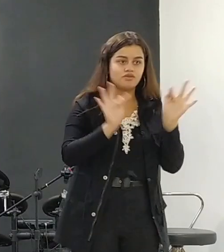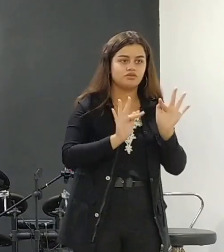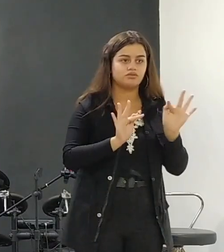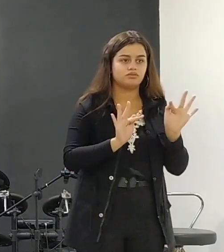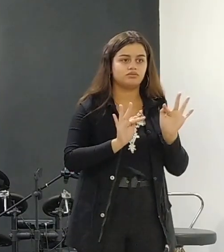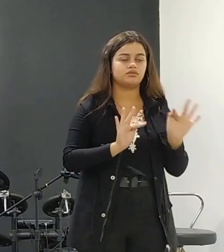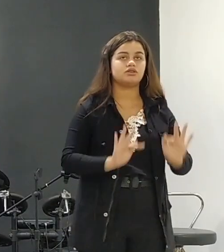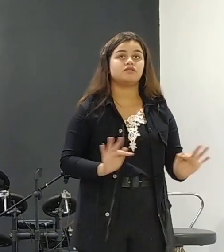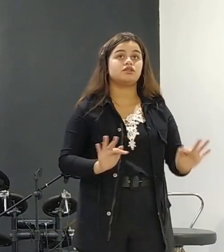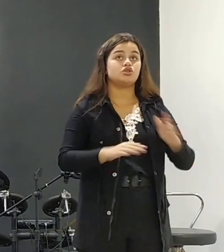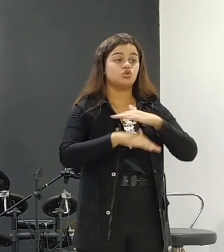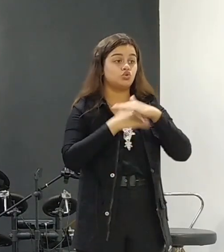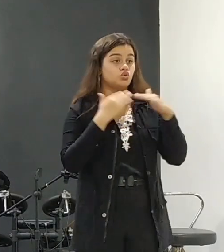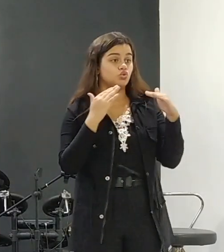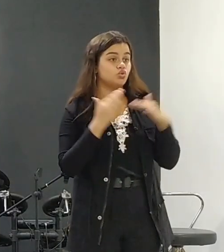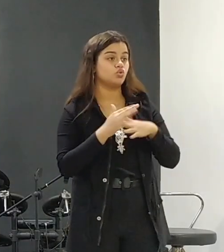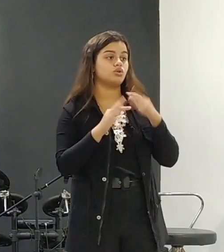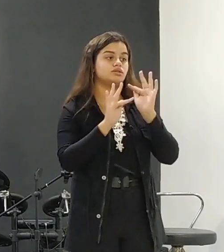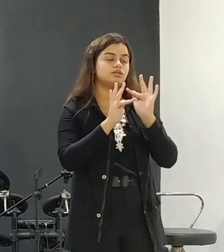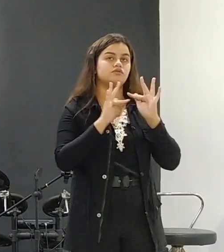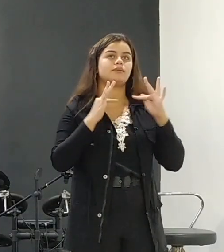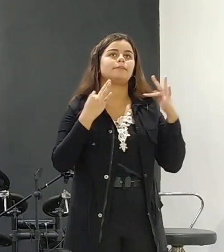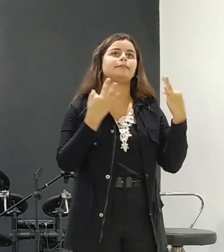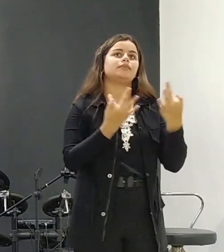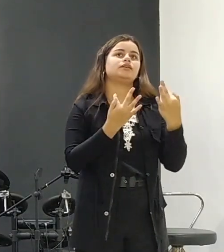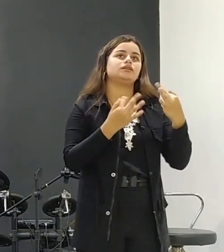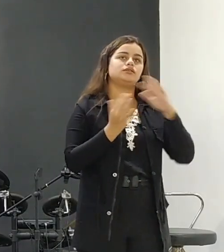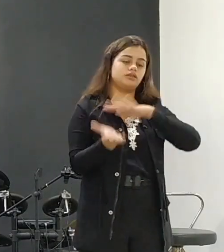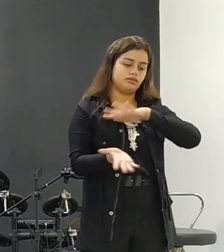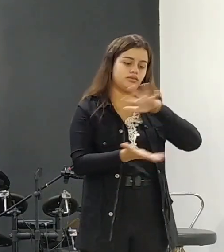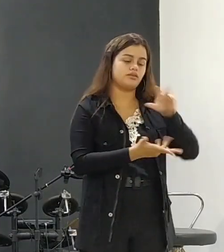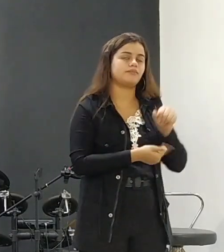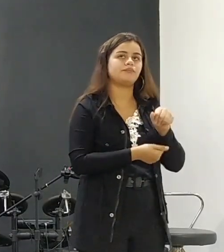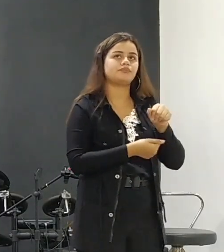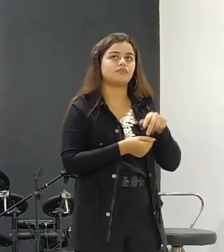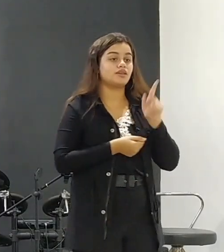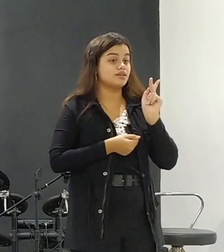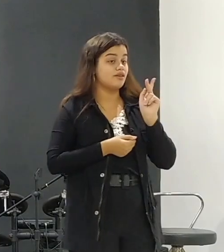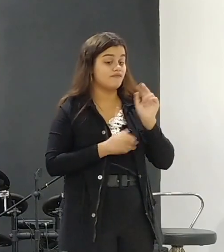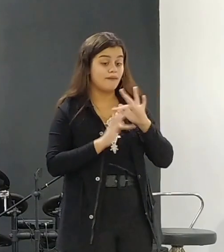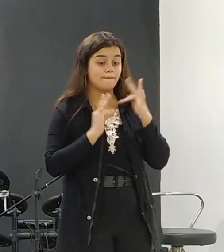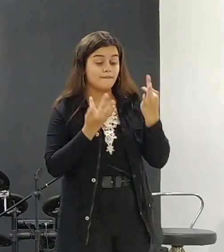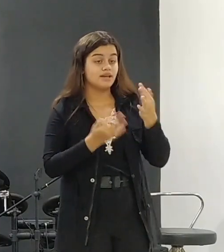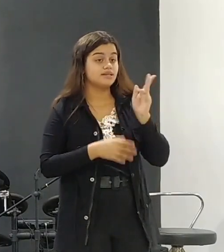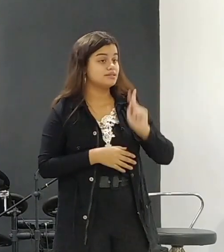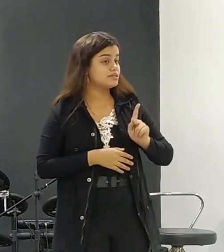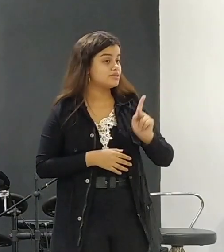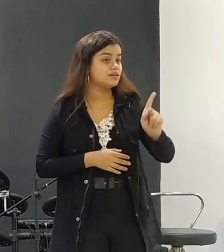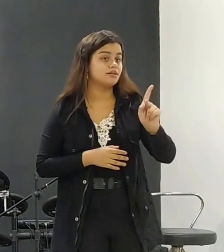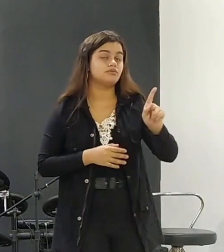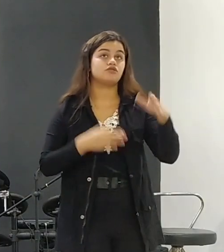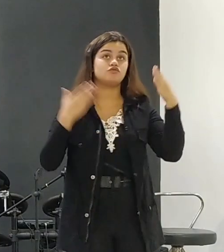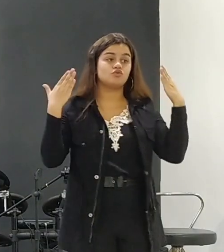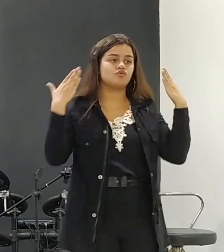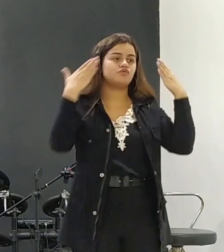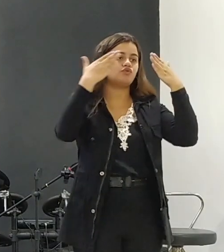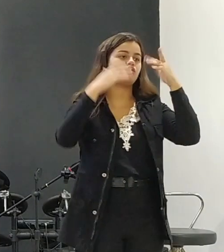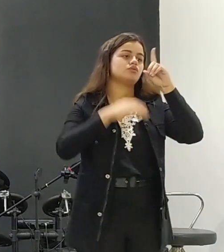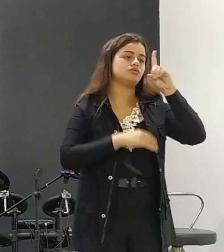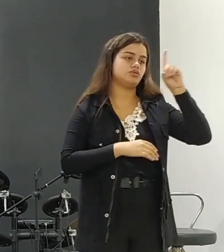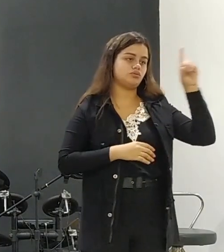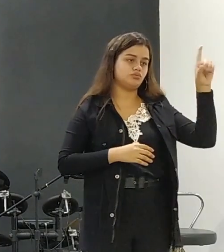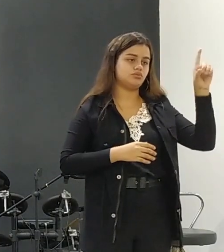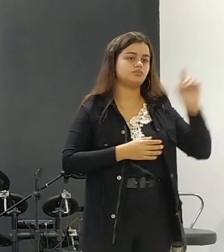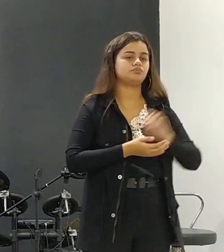benditas todas as famílias da terra. A família sempre esteve no centro do propósito de Deus,